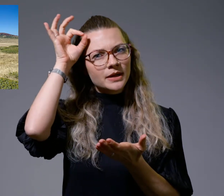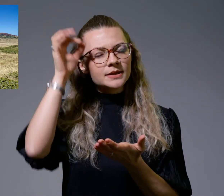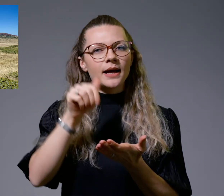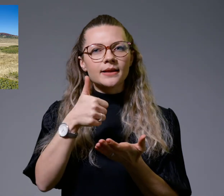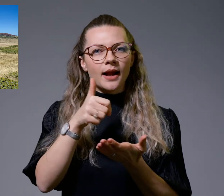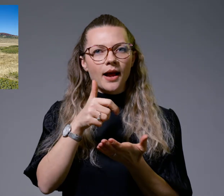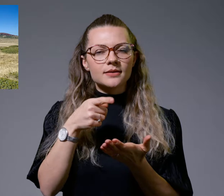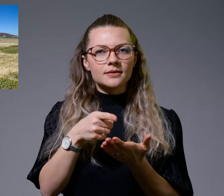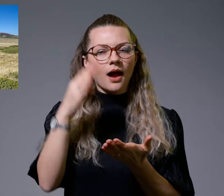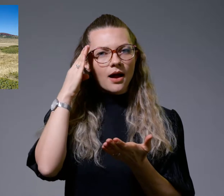првата бугарска армија.